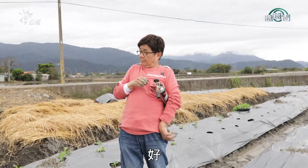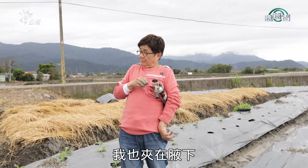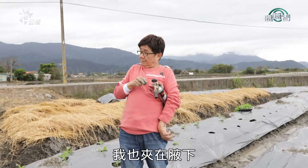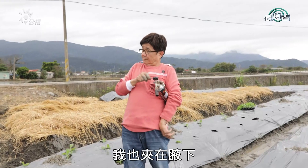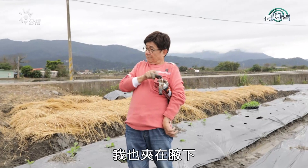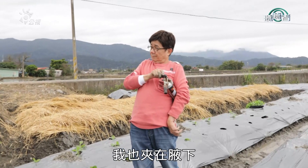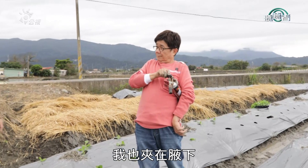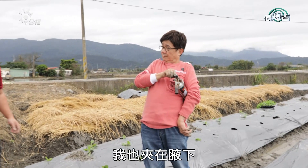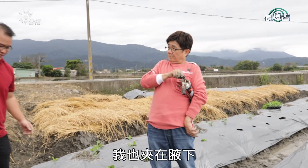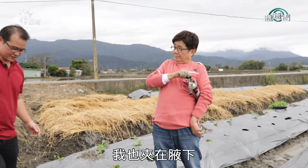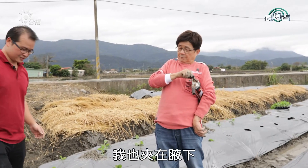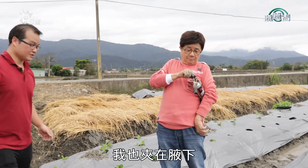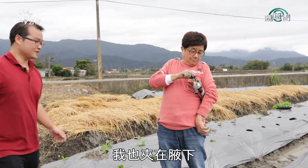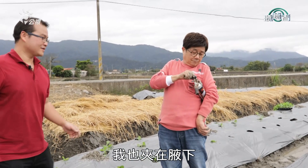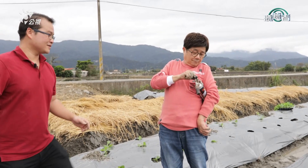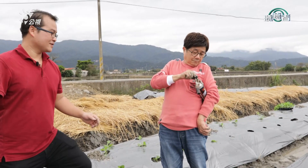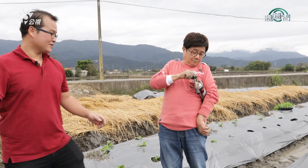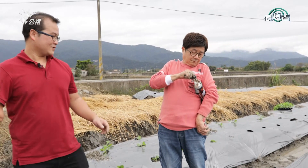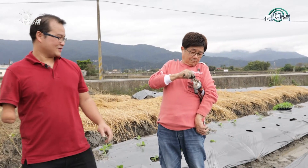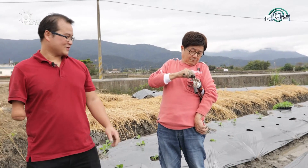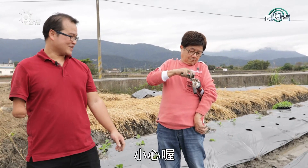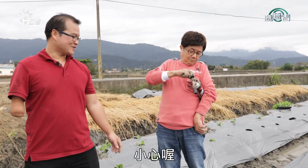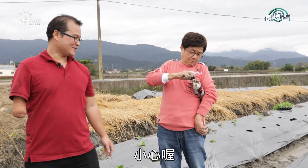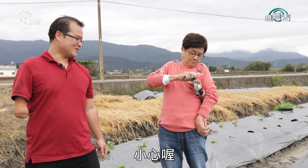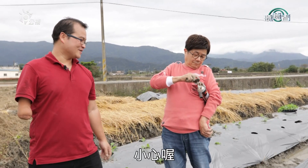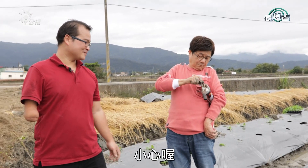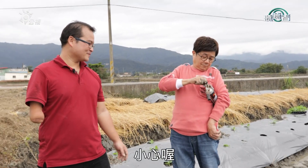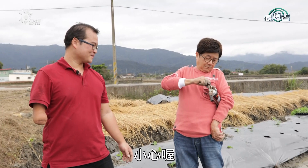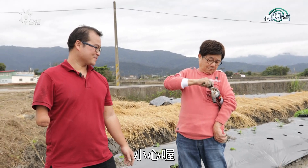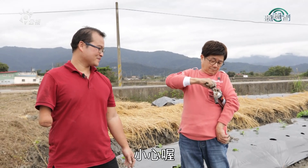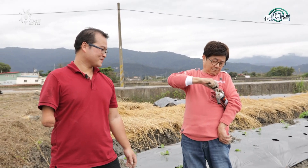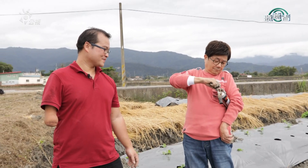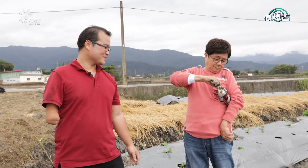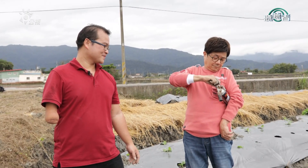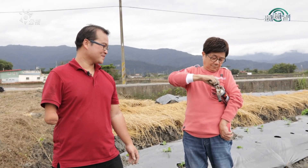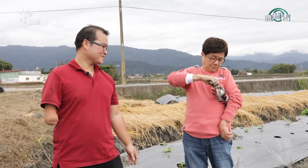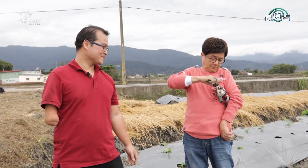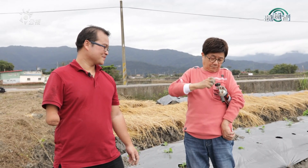好。我也夹在腋下啊。 要小心哦。 要烧到自己